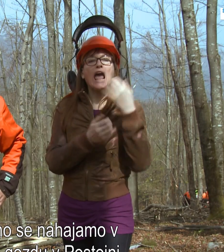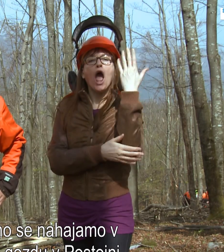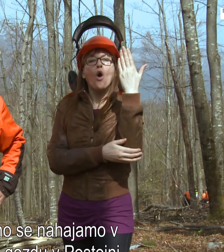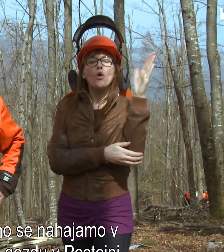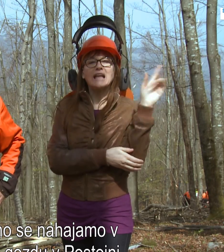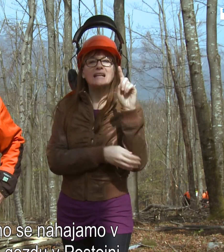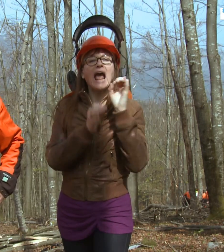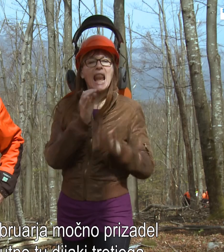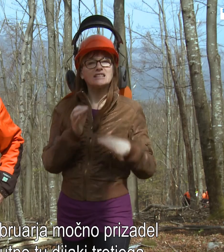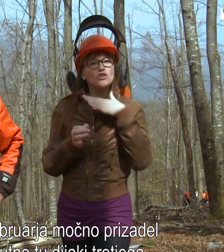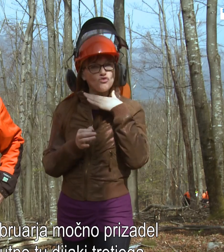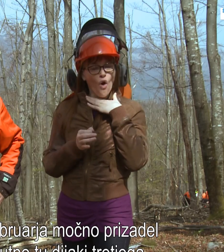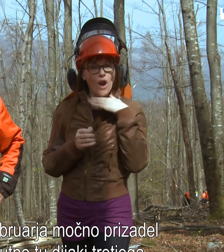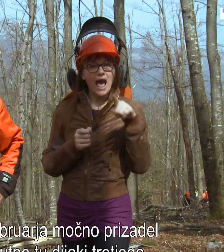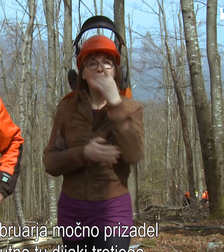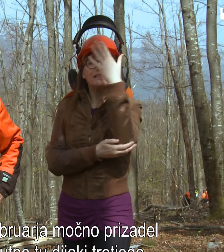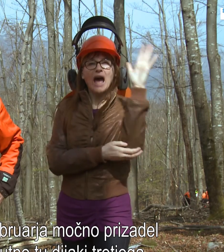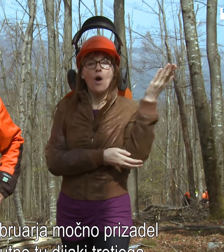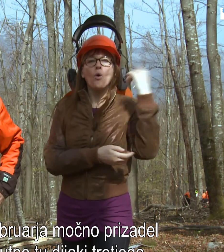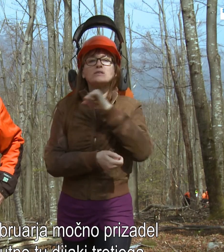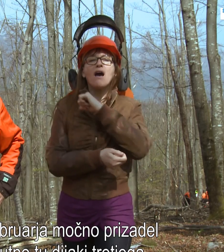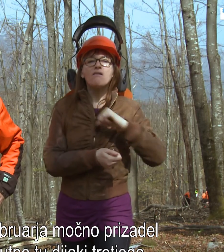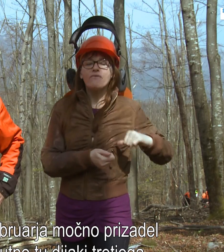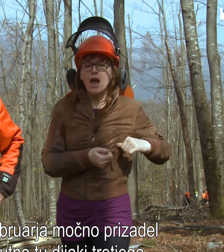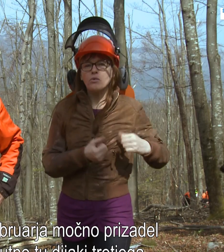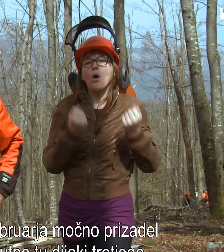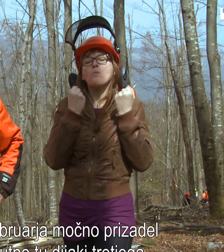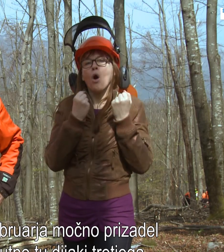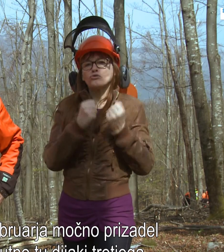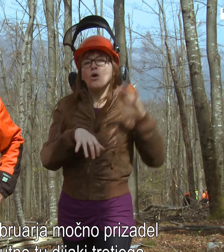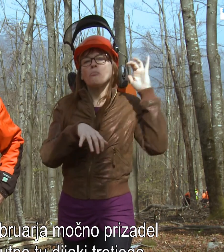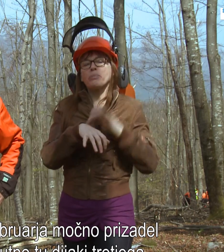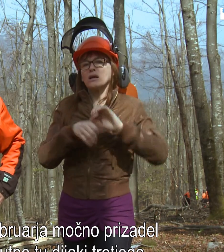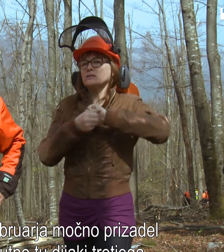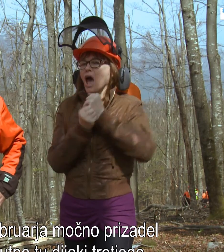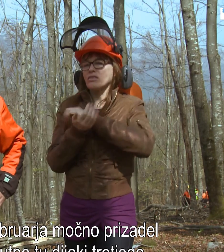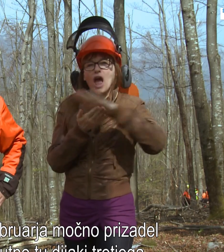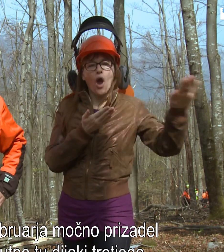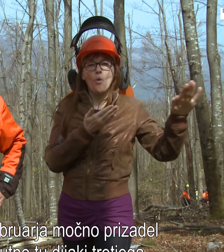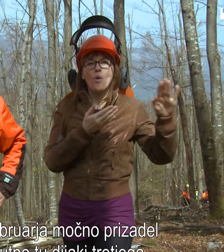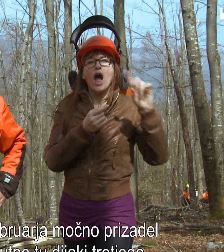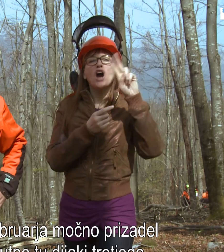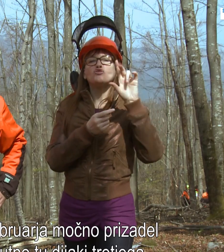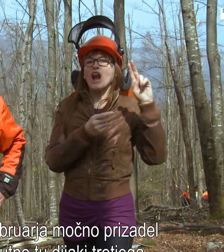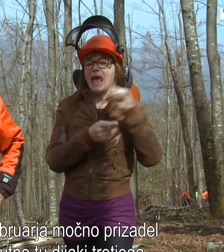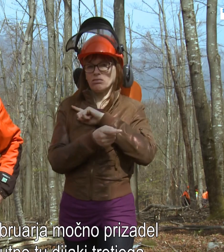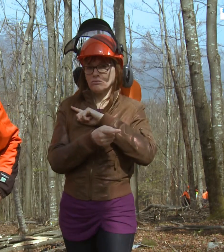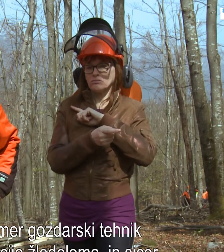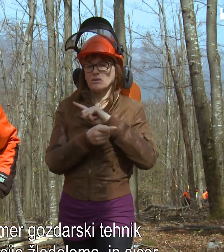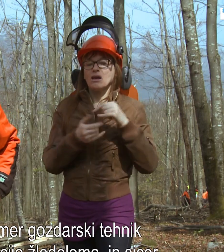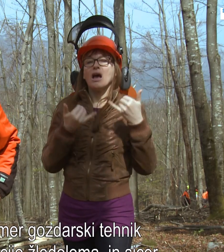Ta gozd je v februarju močno prizadel žled In tukaj trenutno dijaki